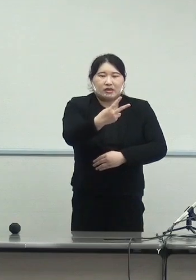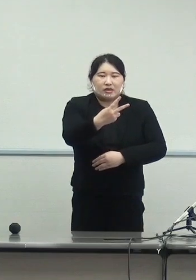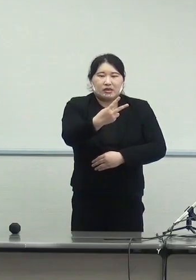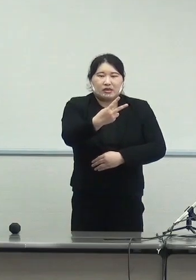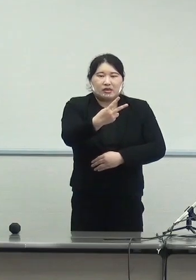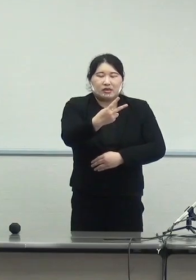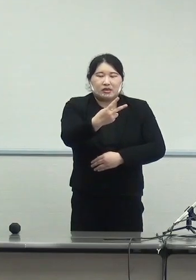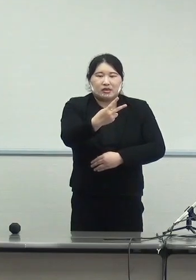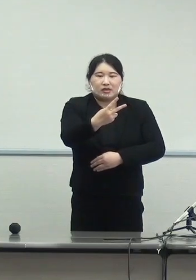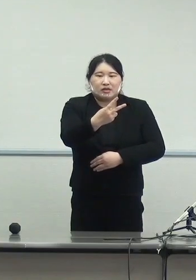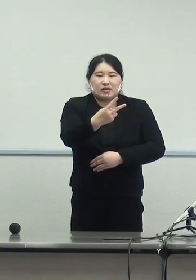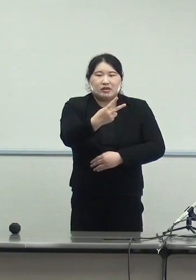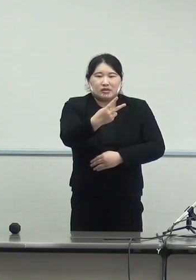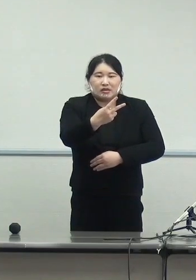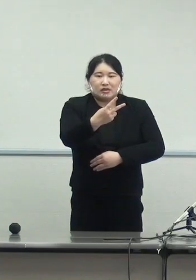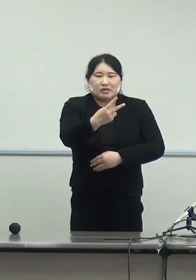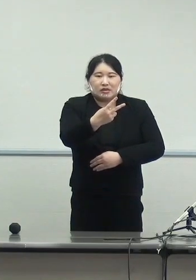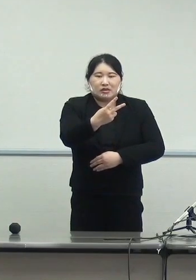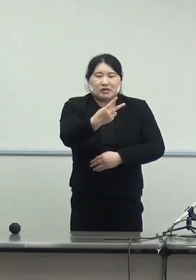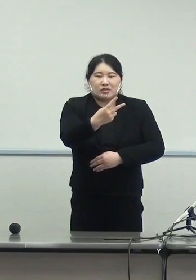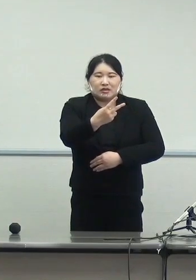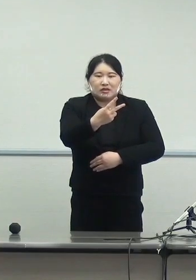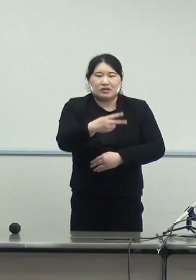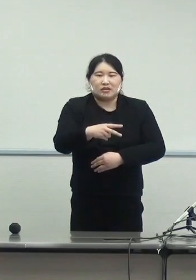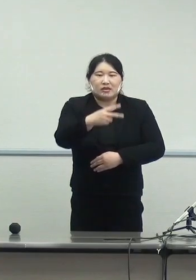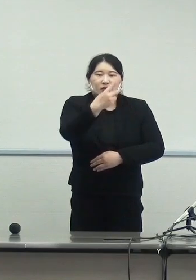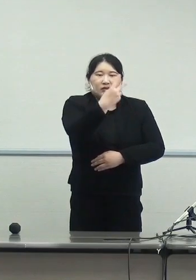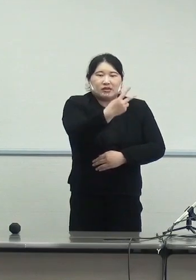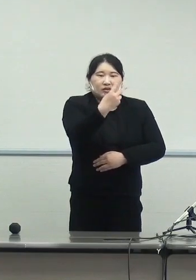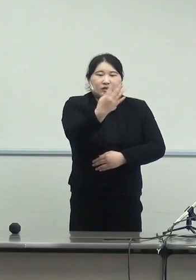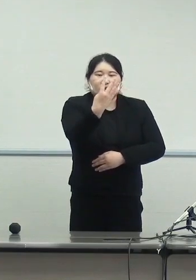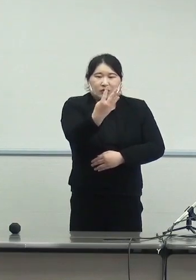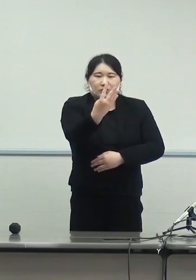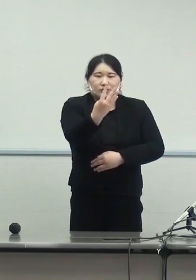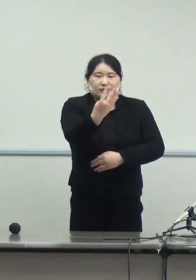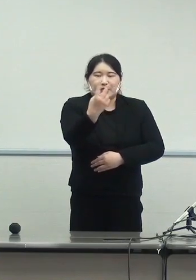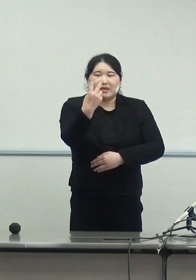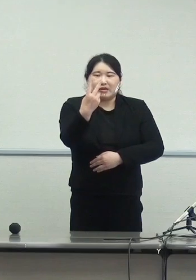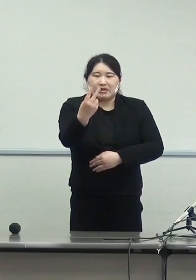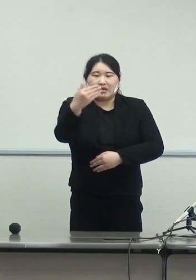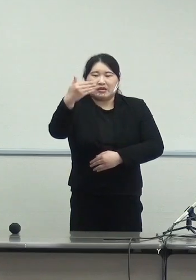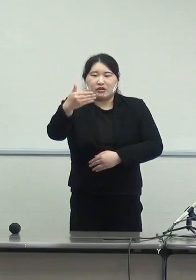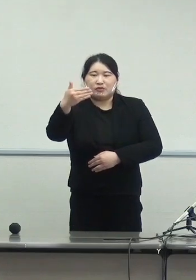220、数字などでちょっと先に数字を言います。224。